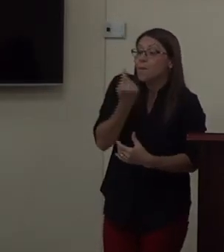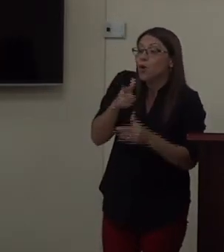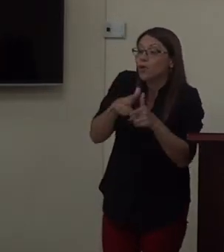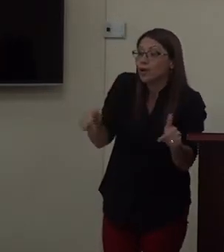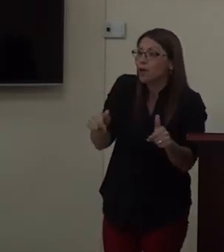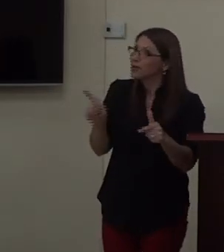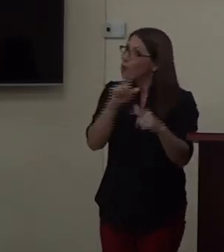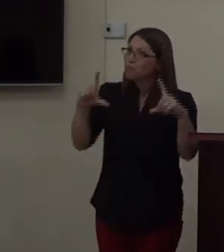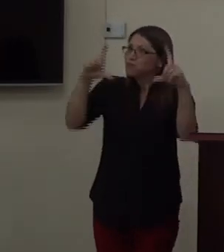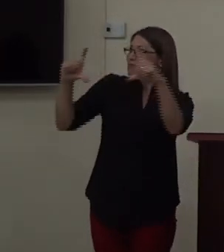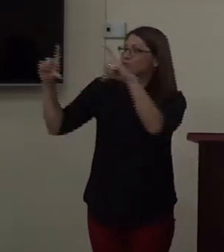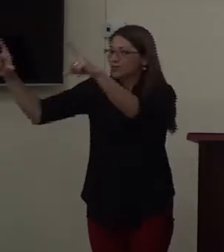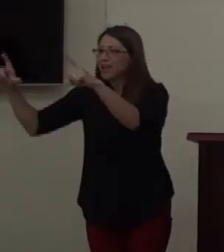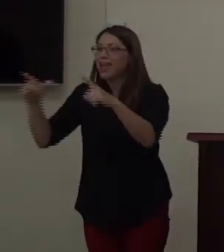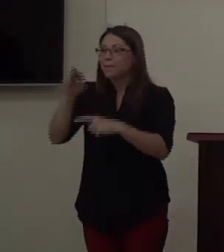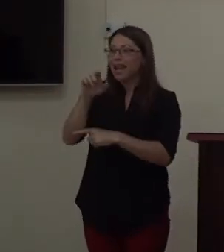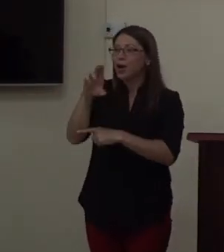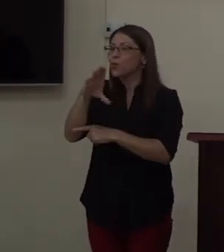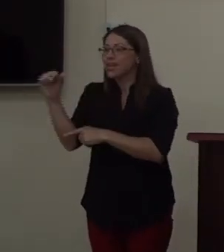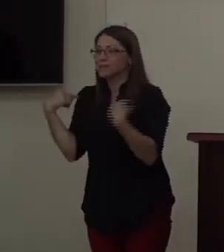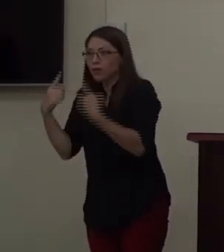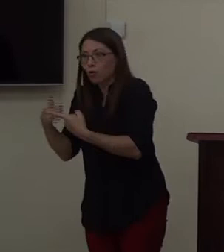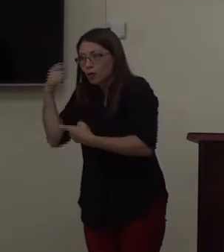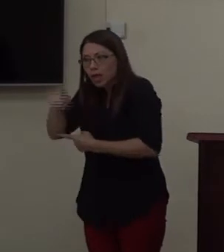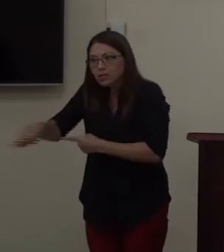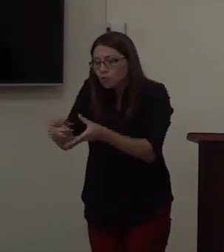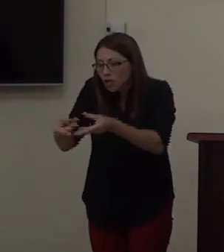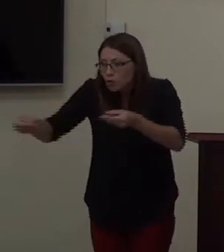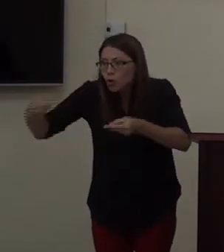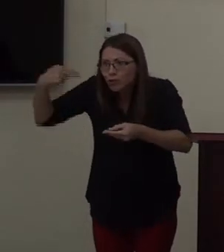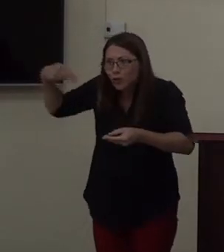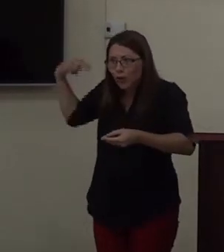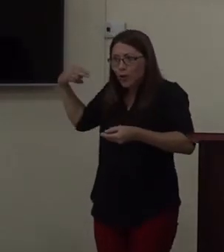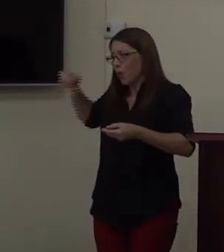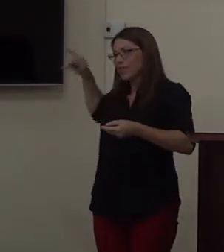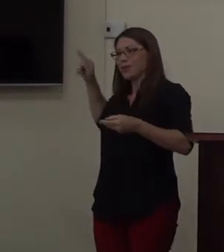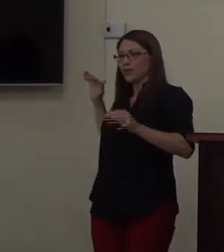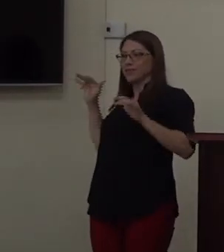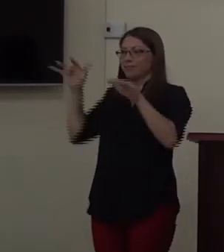maleco español, siendo que es un territorio histórico, ¿verdad? Y fueron preocupados por otros.